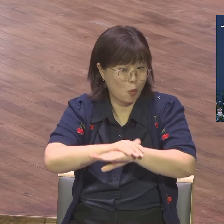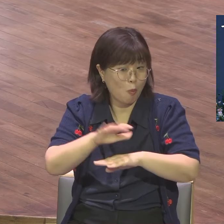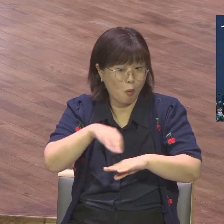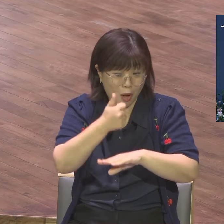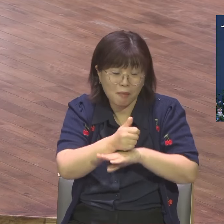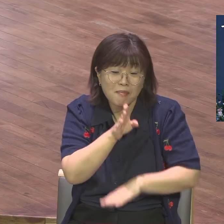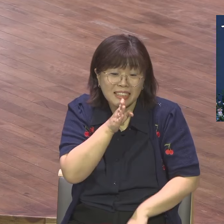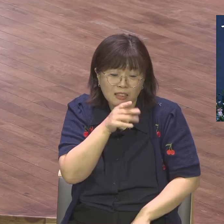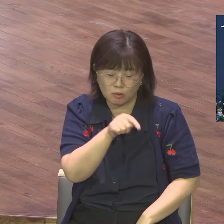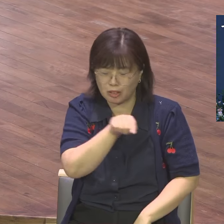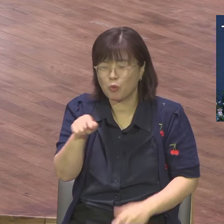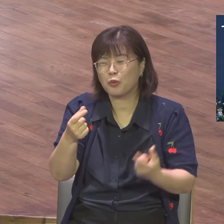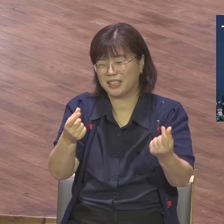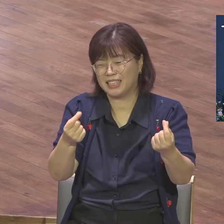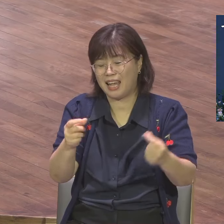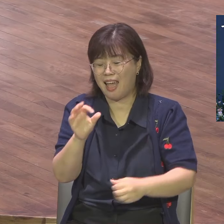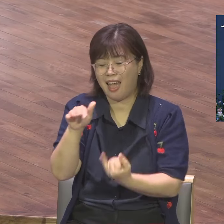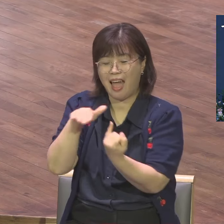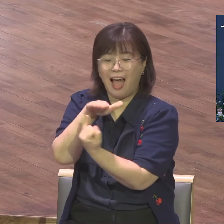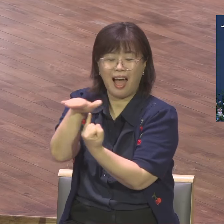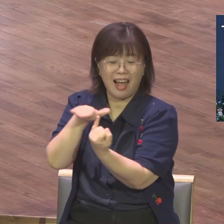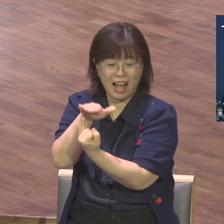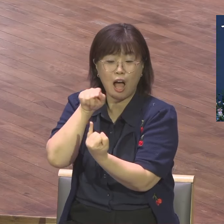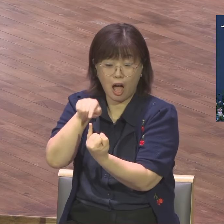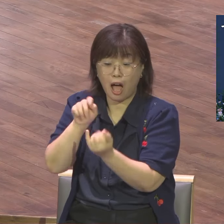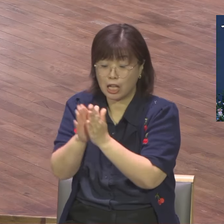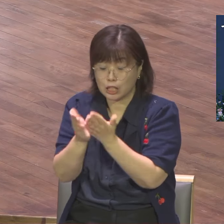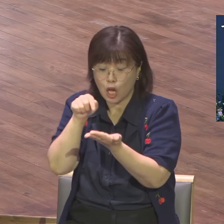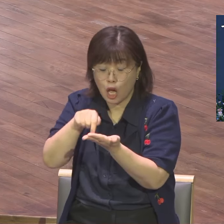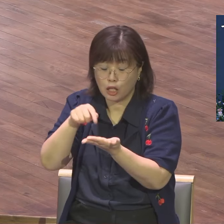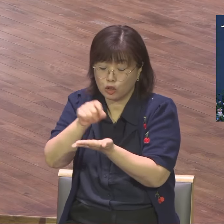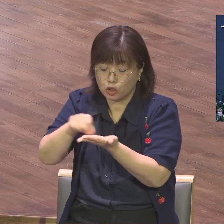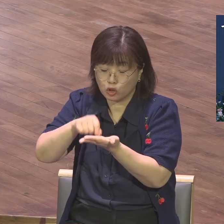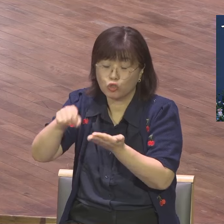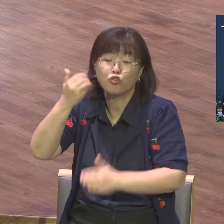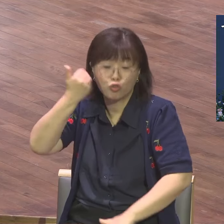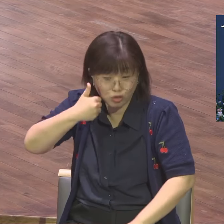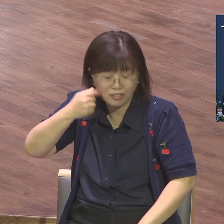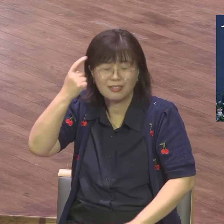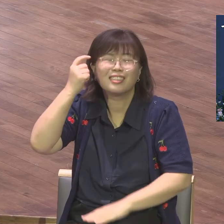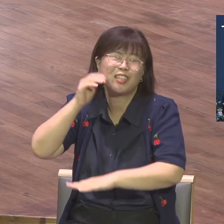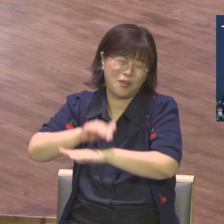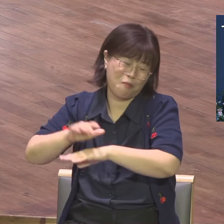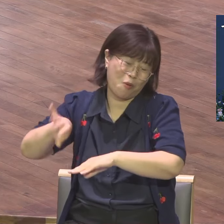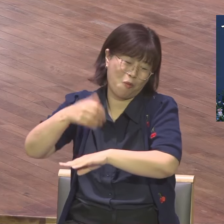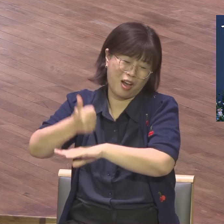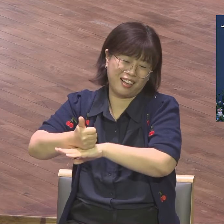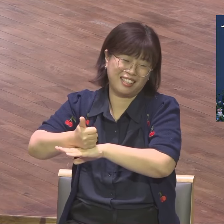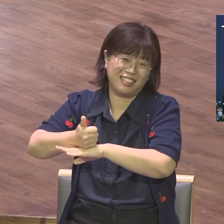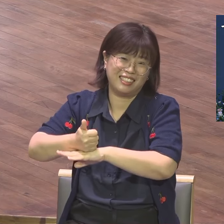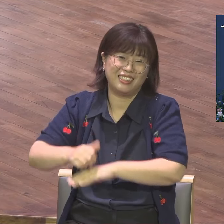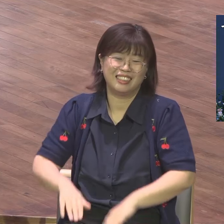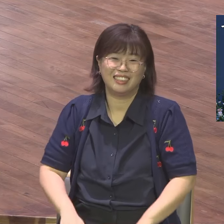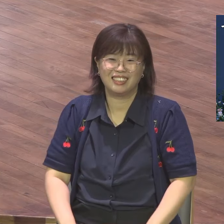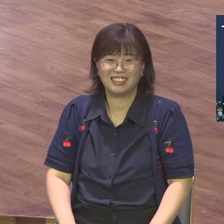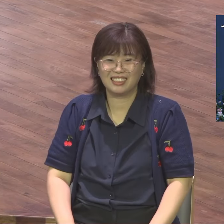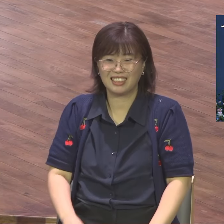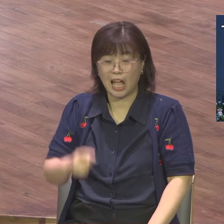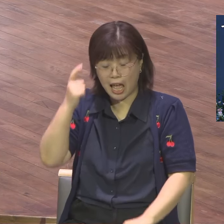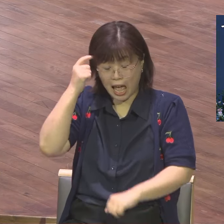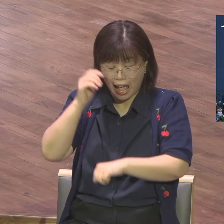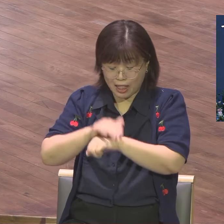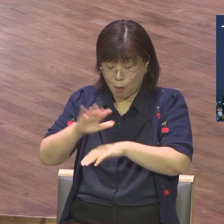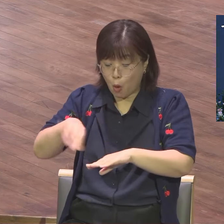말씀입니다. 솔로몬의 아가라, 이렇게 1절에 시작을 하지요. 솔로몬이 젊었을 때 아가서를